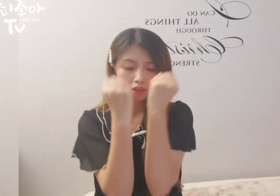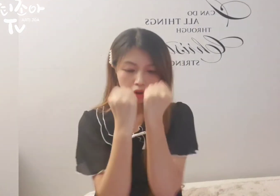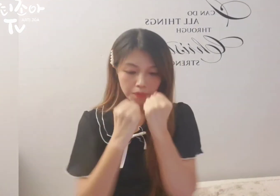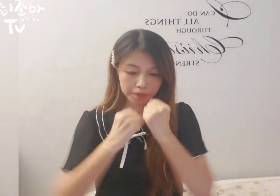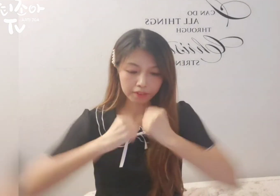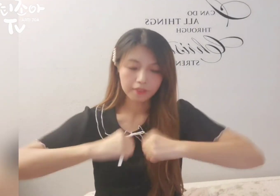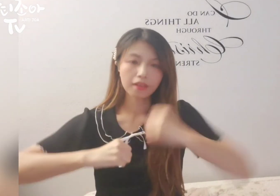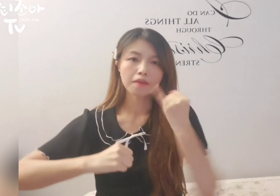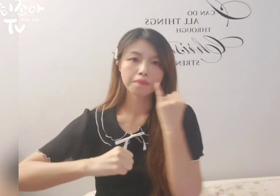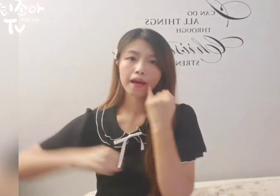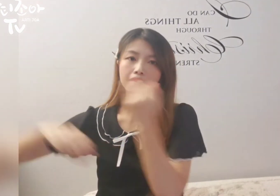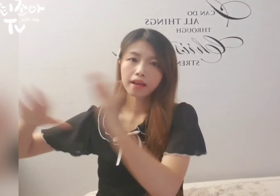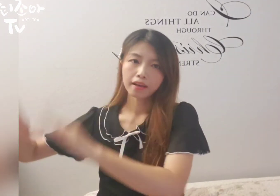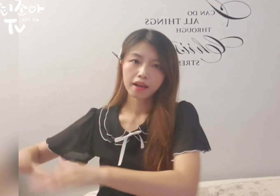넓은 바다가